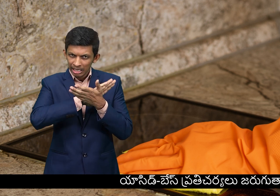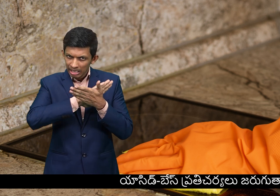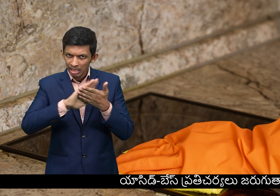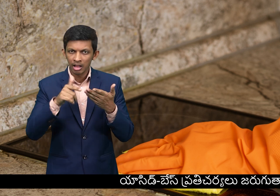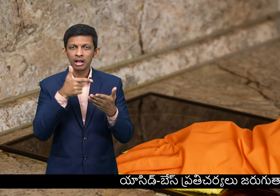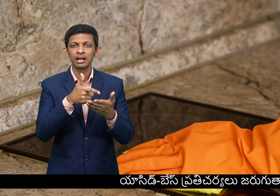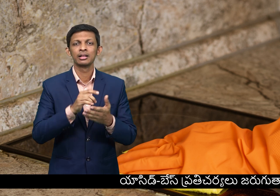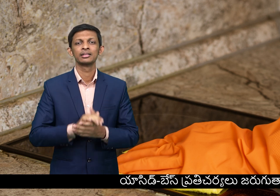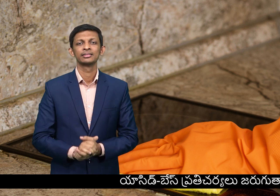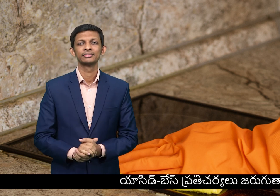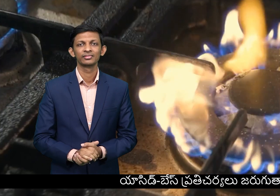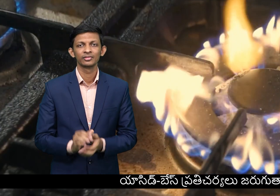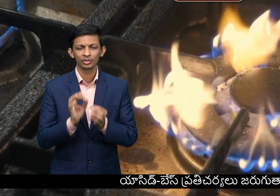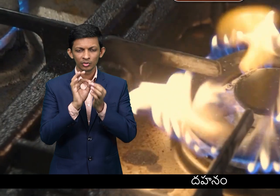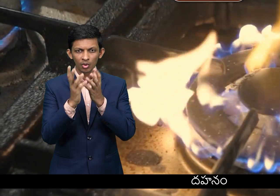జరుగుతాయి.